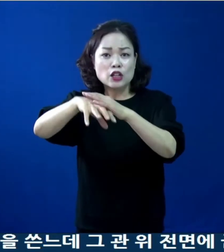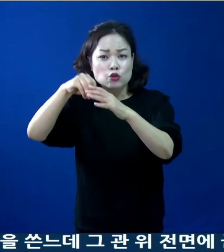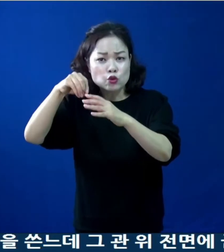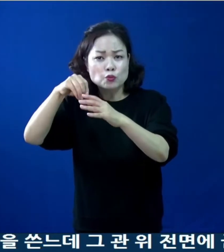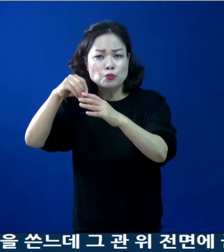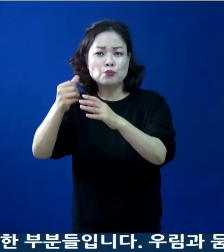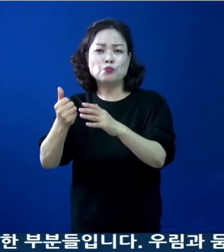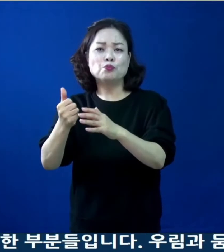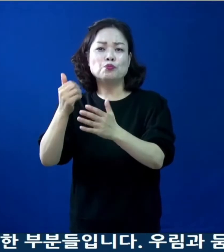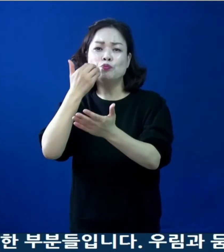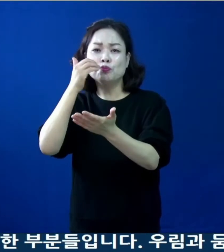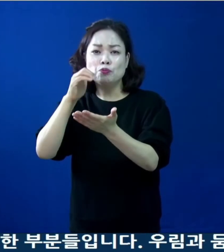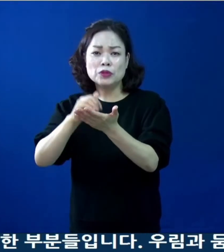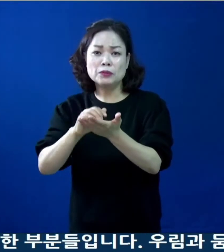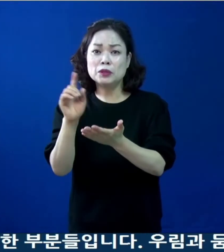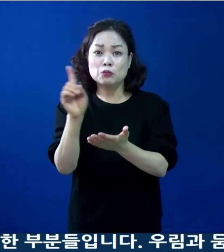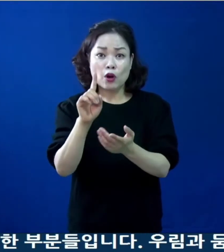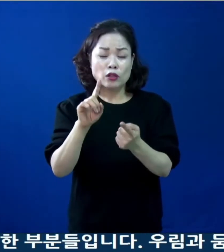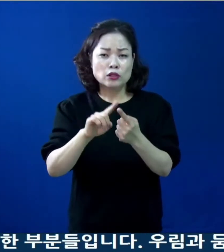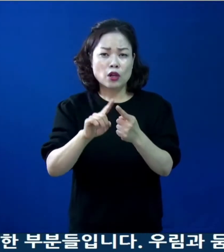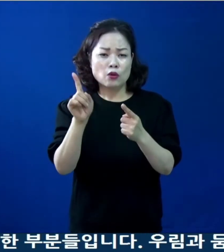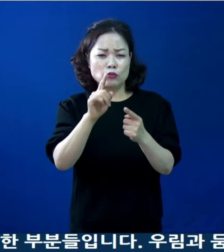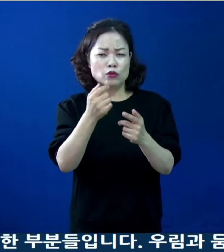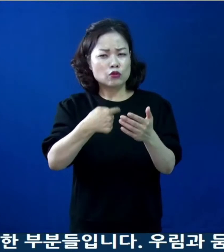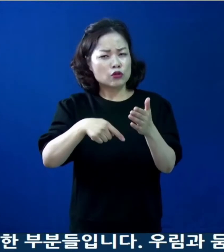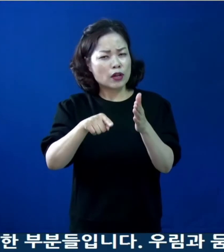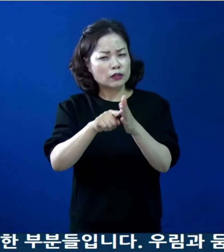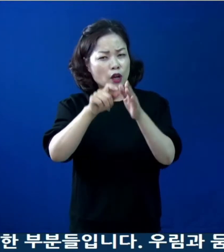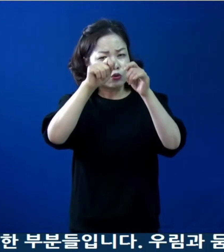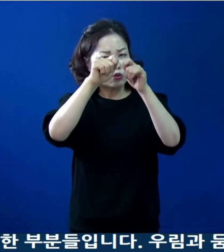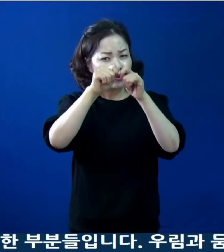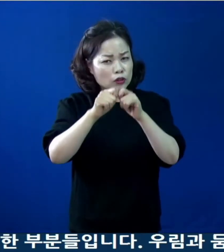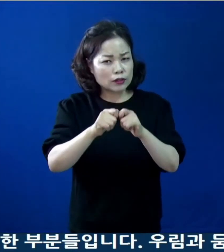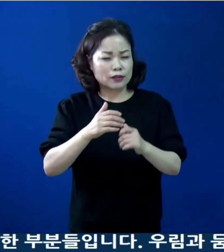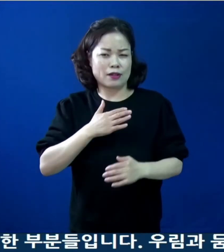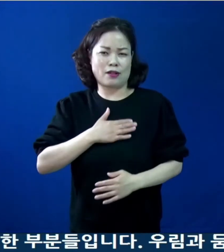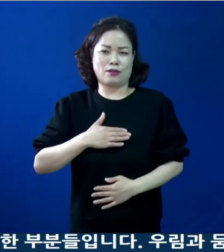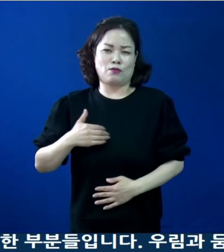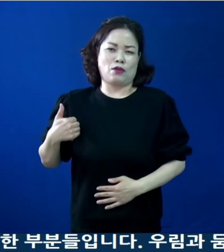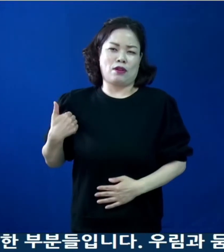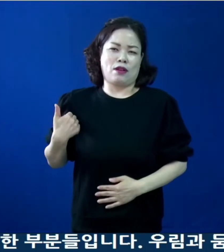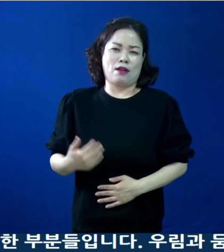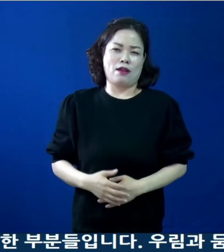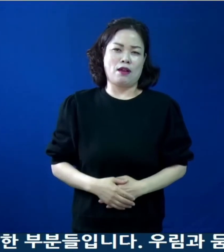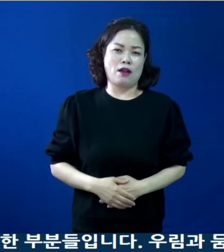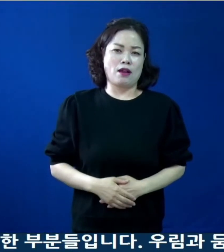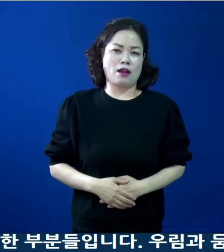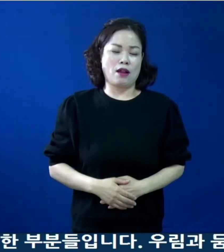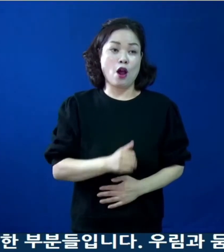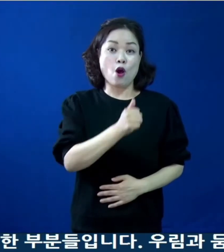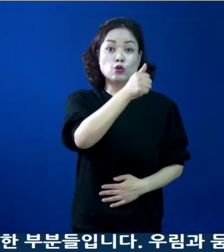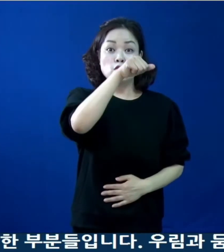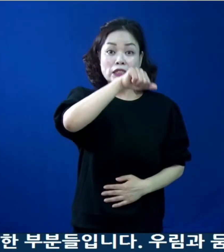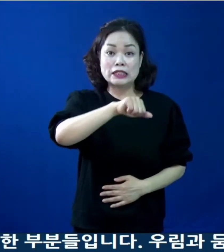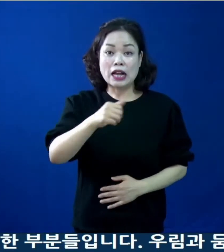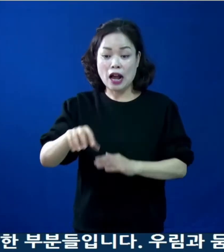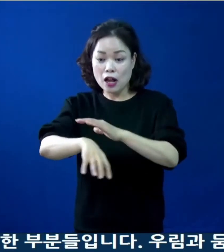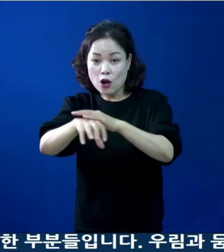생겼으며 무엇을 위하여 구체적으로 쓰였는지는 알 수 없습니다. 우림과